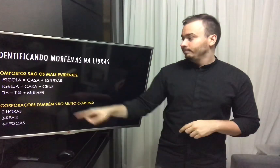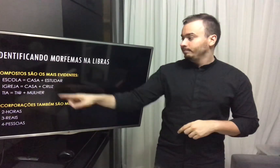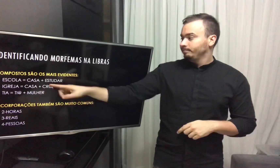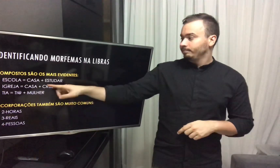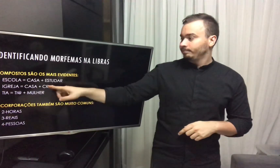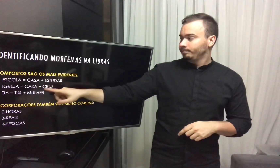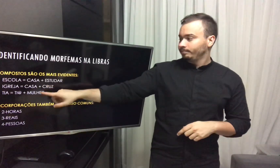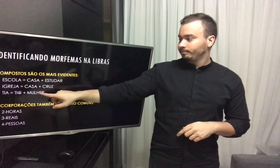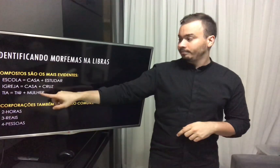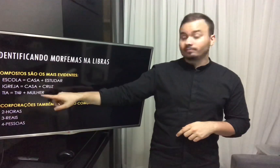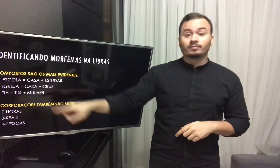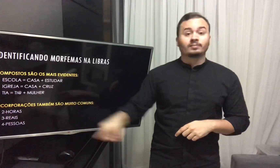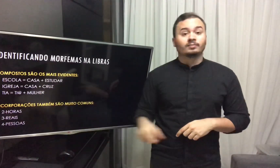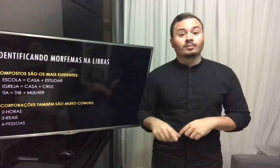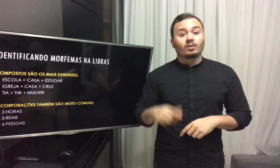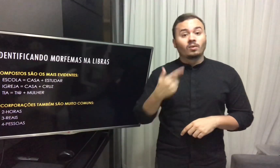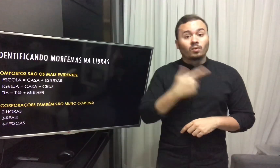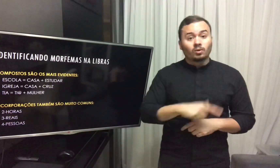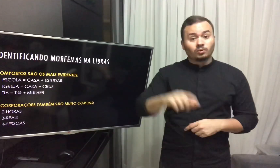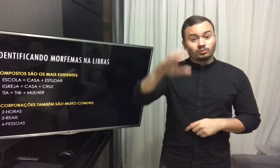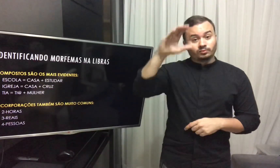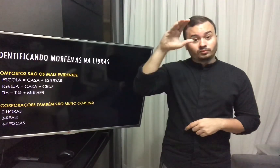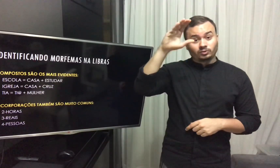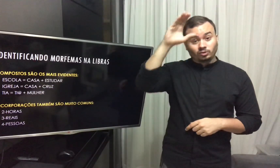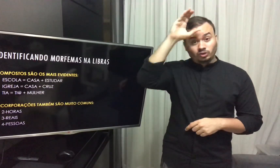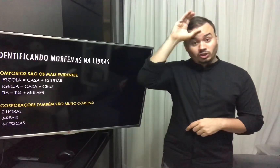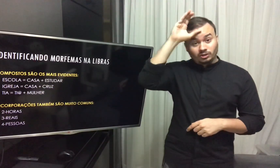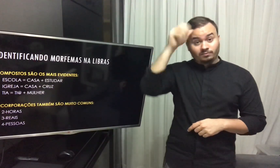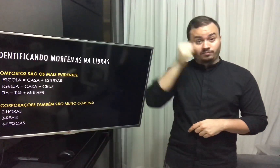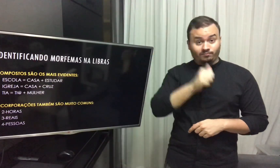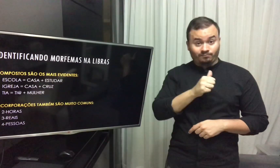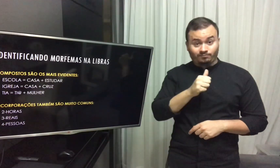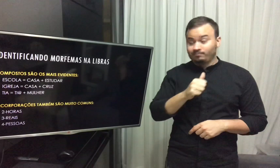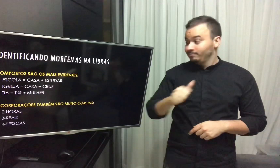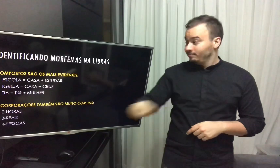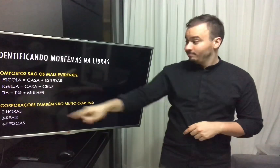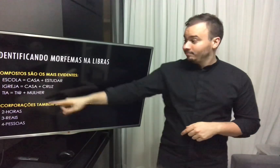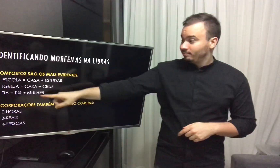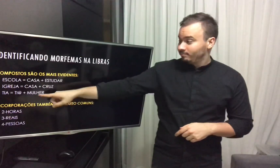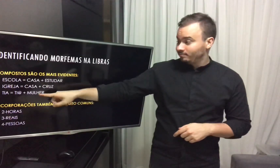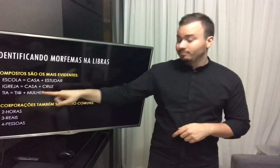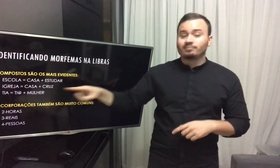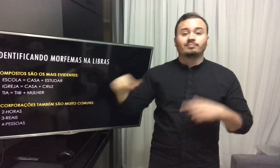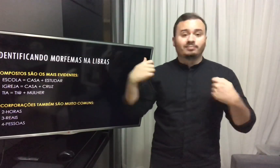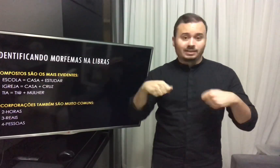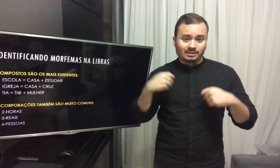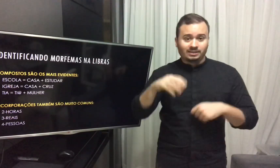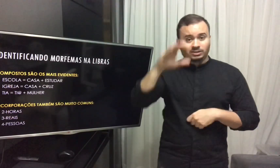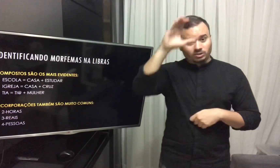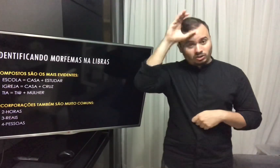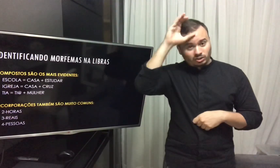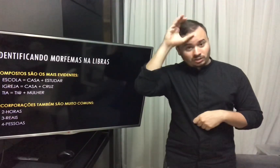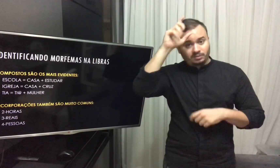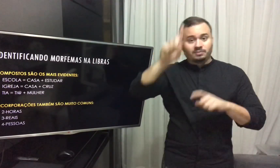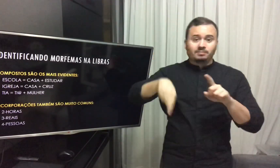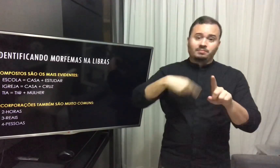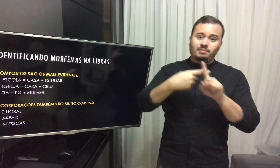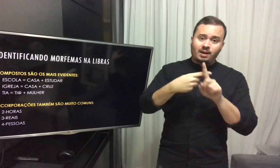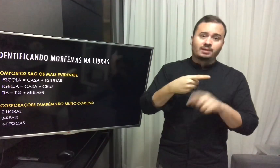cruz. Também temos o sinal de tia. Também é composto